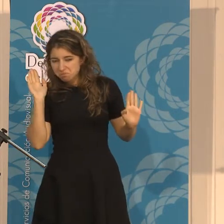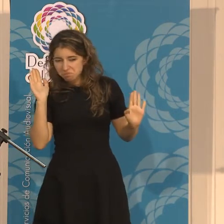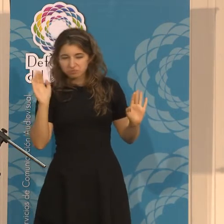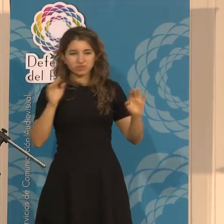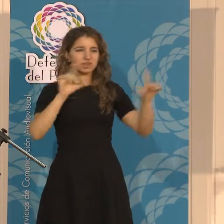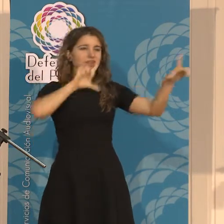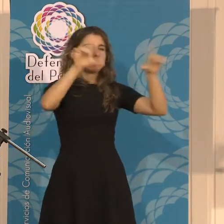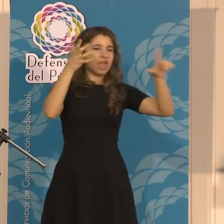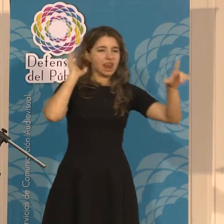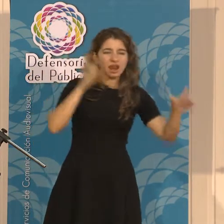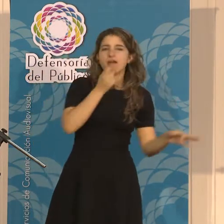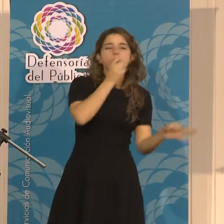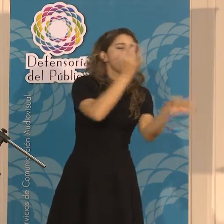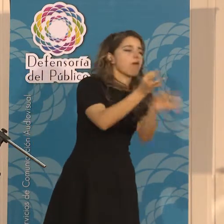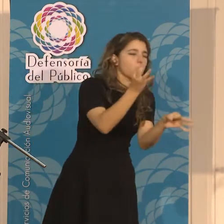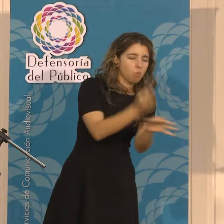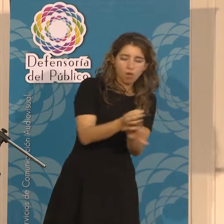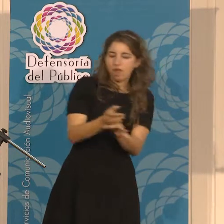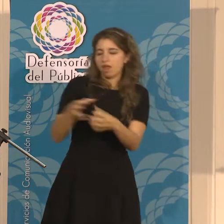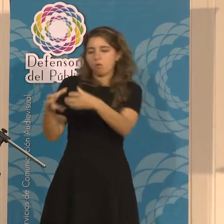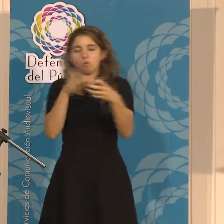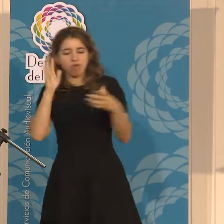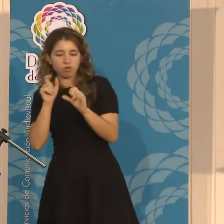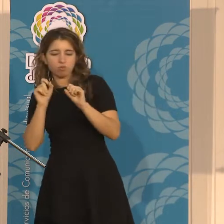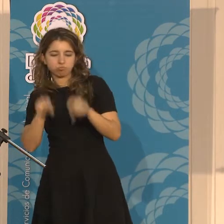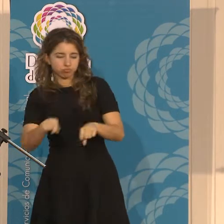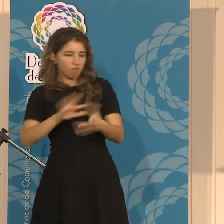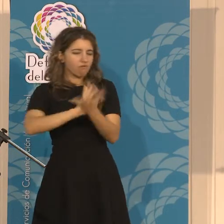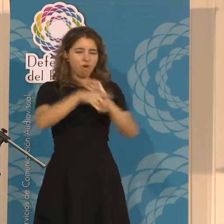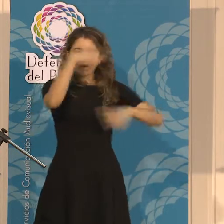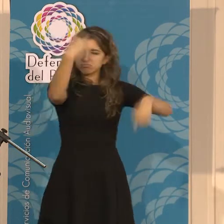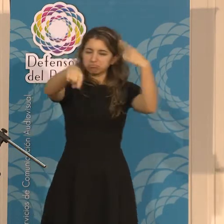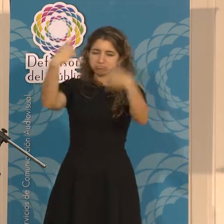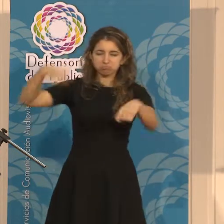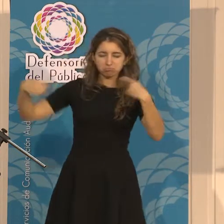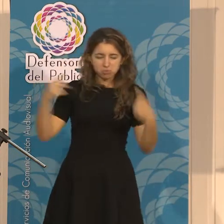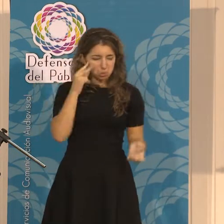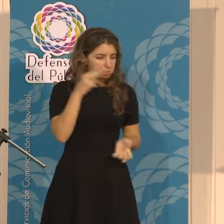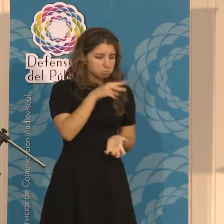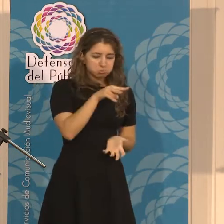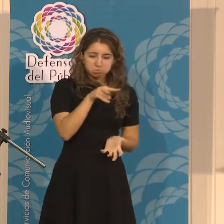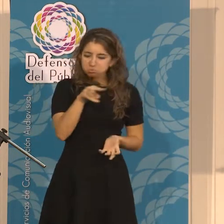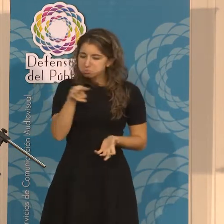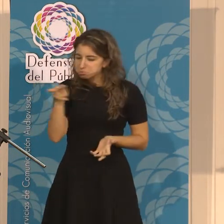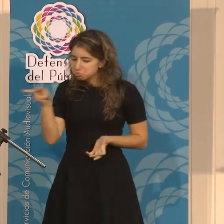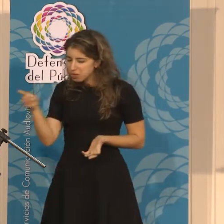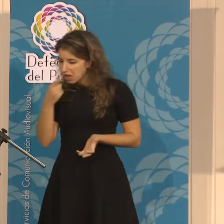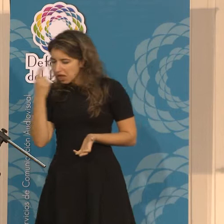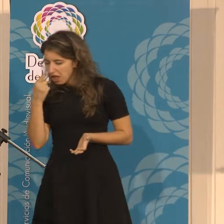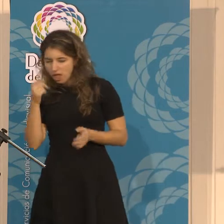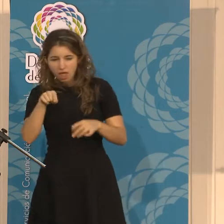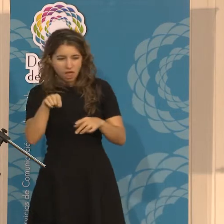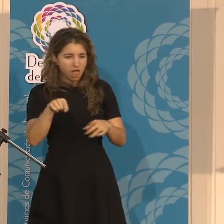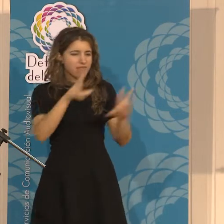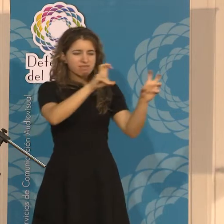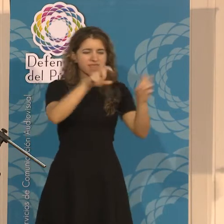alternativos escolares comunitarios para que con lógicas diferentes de producción para que con una agenda diferente y con contenidos integradores